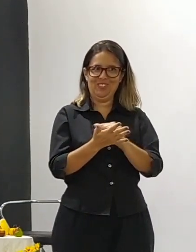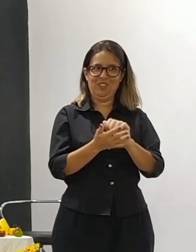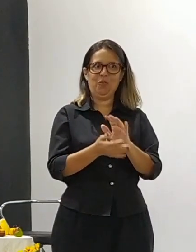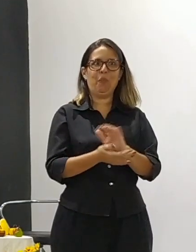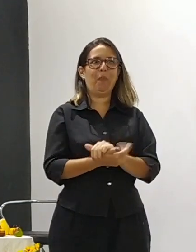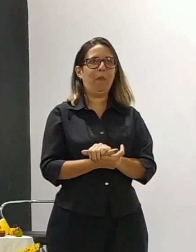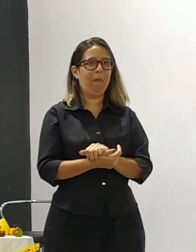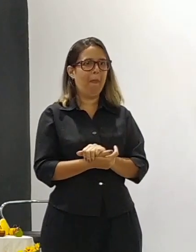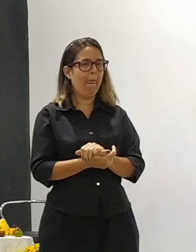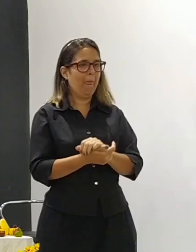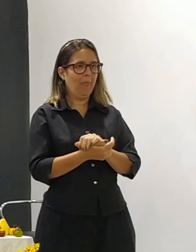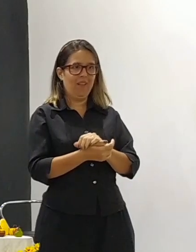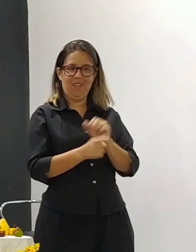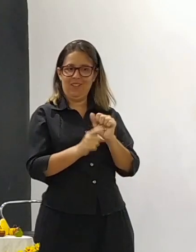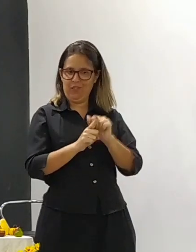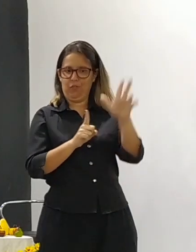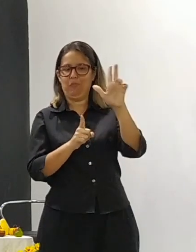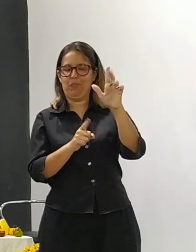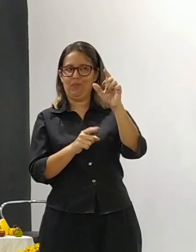Sai de mim, Satanás.